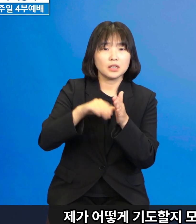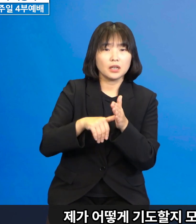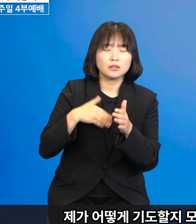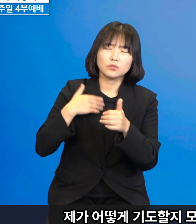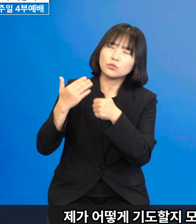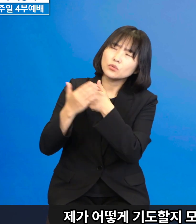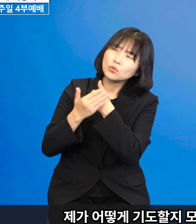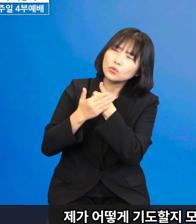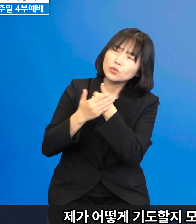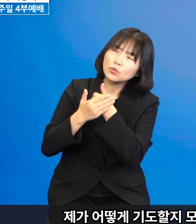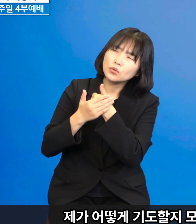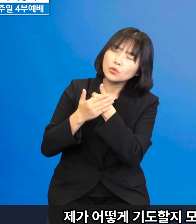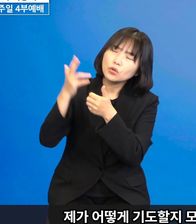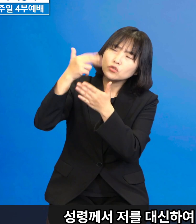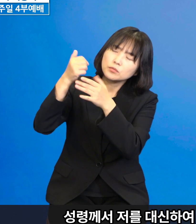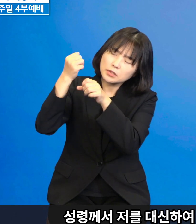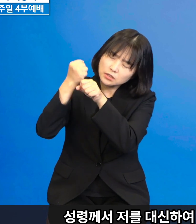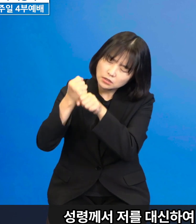도와달라고 의지하면